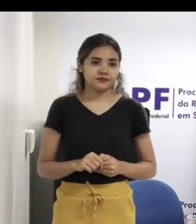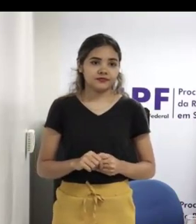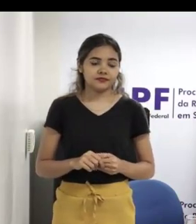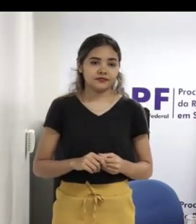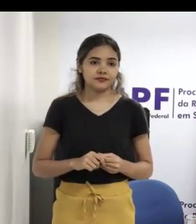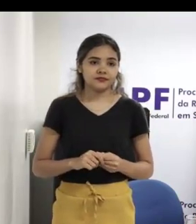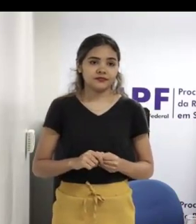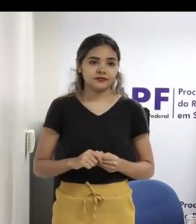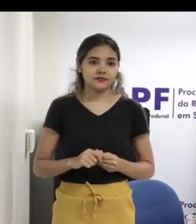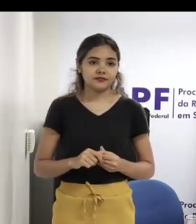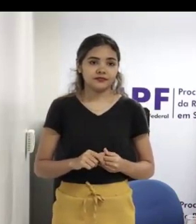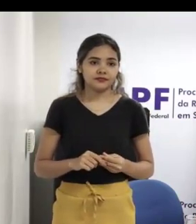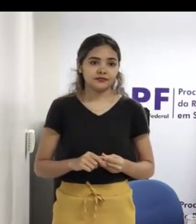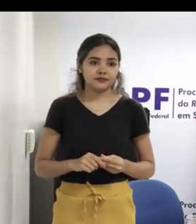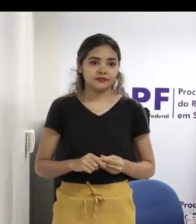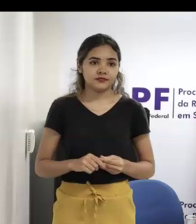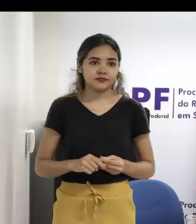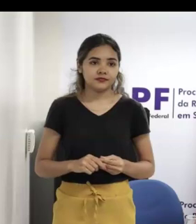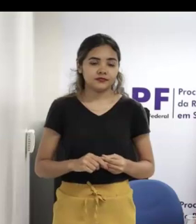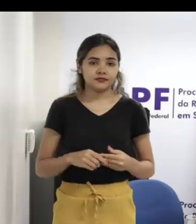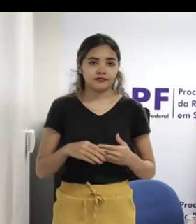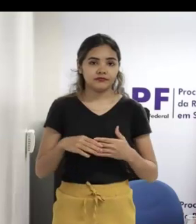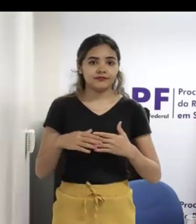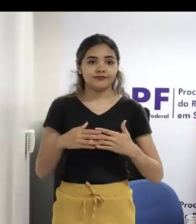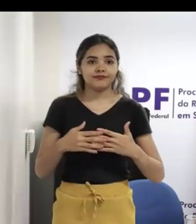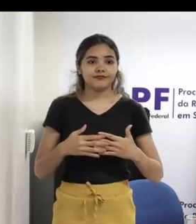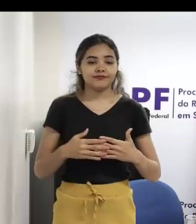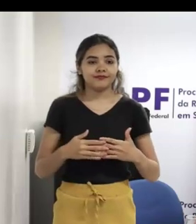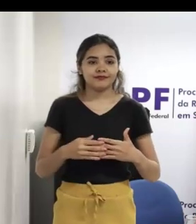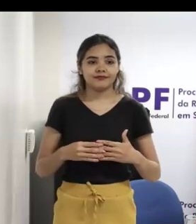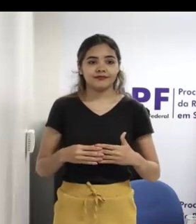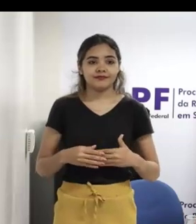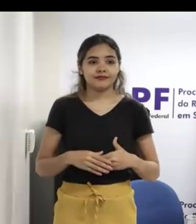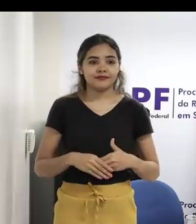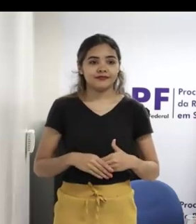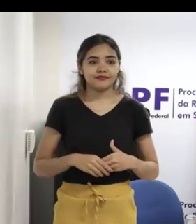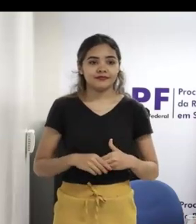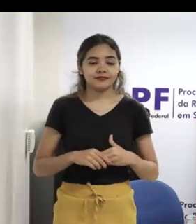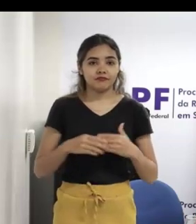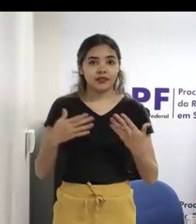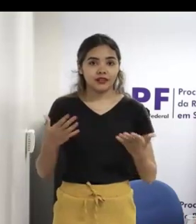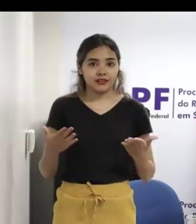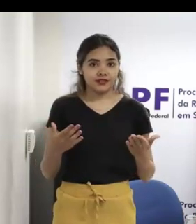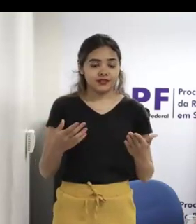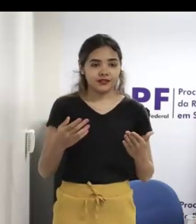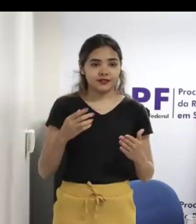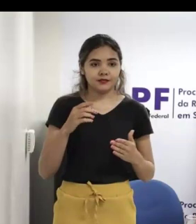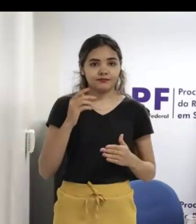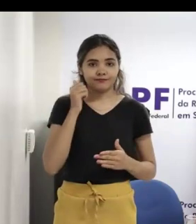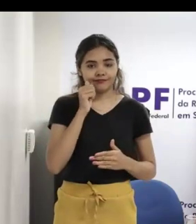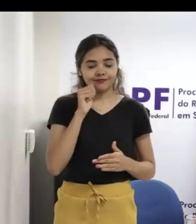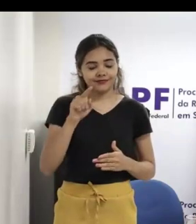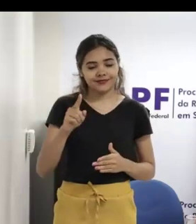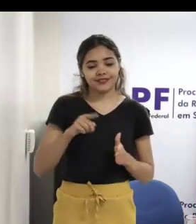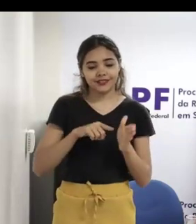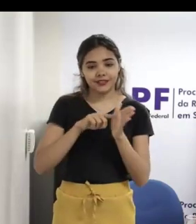no no abuso né Eh essa criação de vínculo geralmente que a que a que o agressor né cria